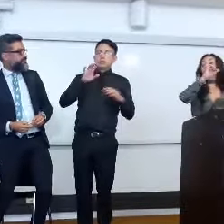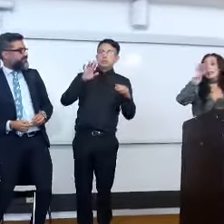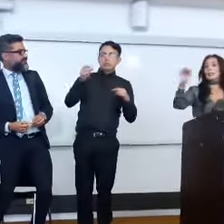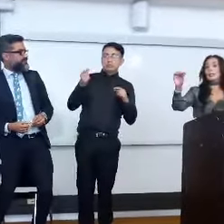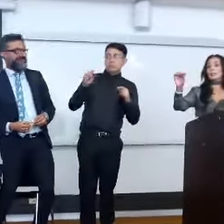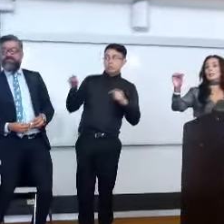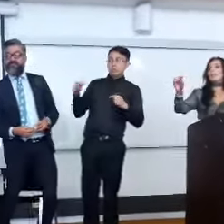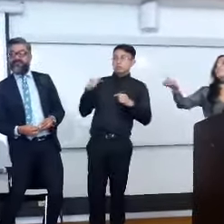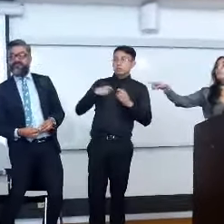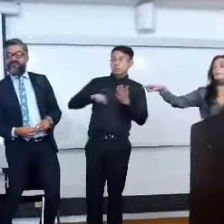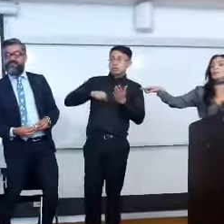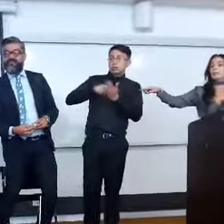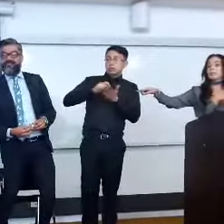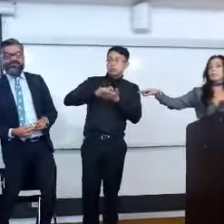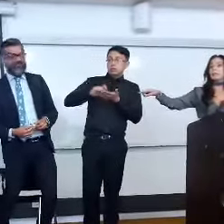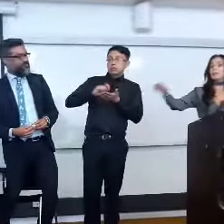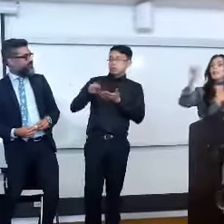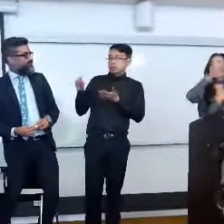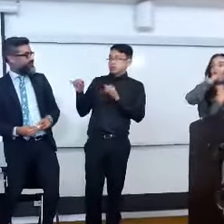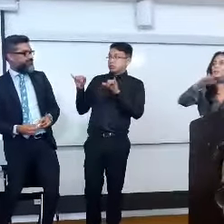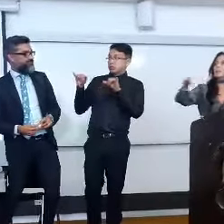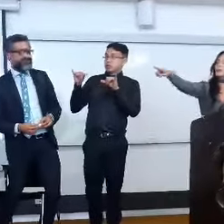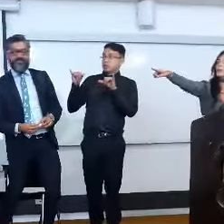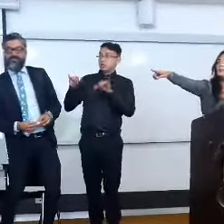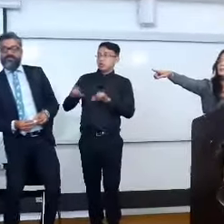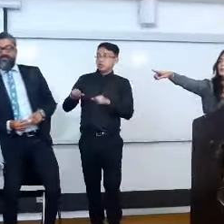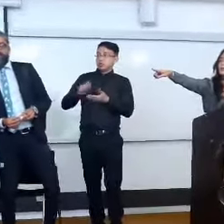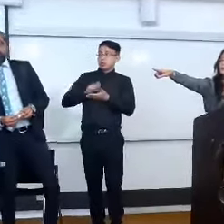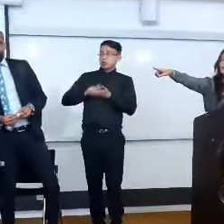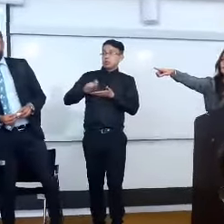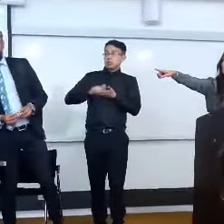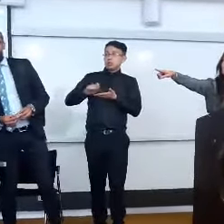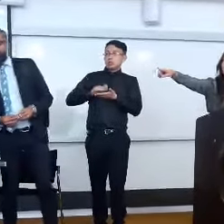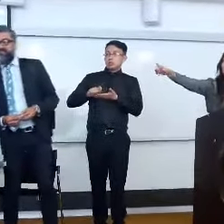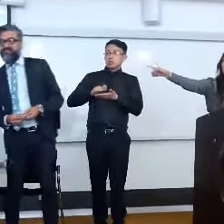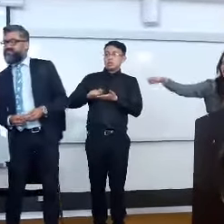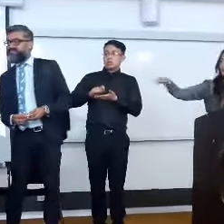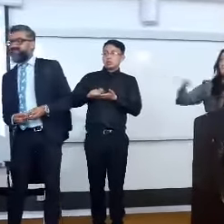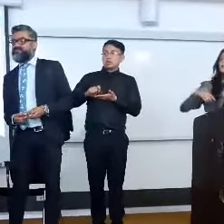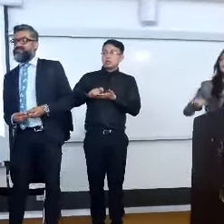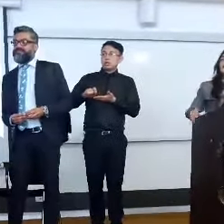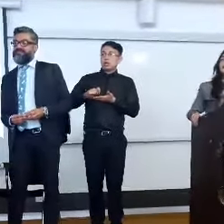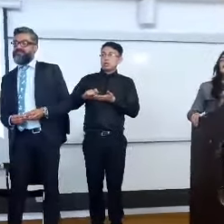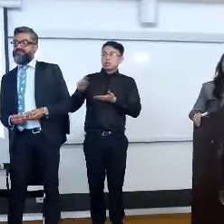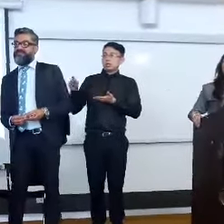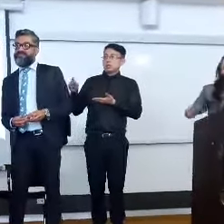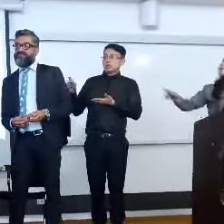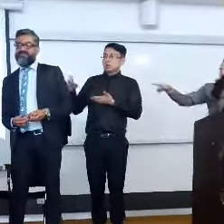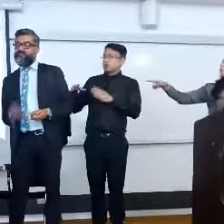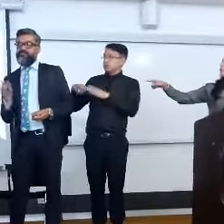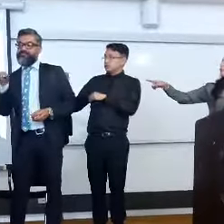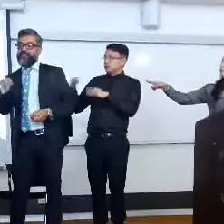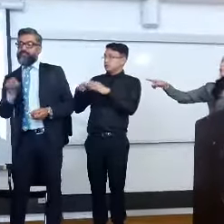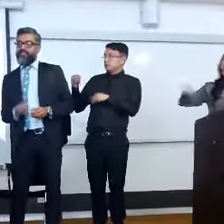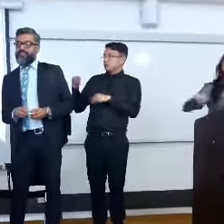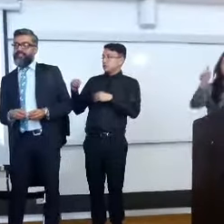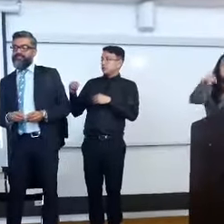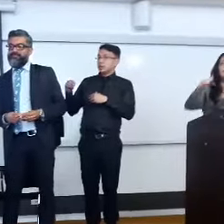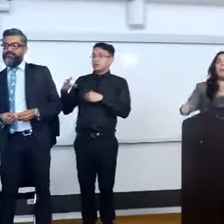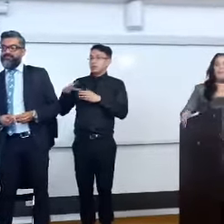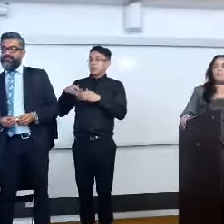Tú ya la planteaste, ellos van a estar, si quieres, escríbela, se la pasas ya. Y ya es que de pronto siempre se van a ir. No, se van a ir,